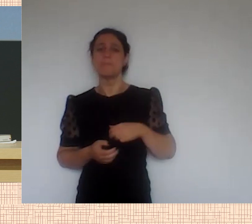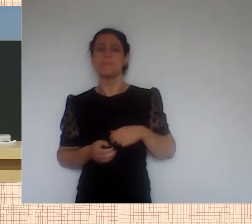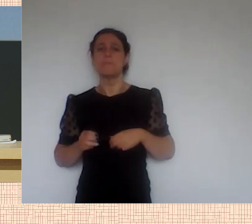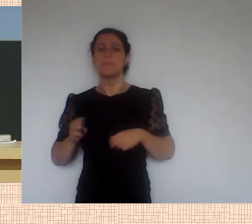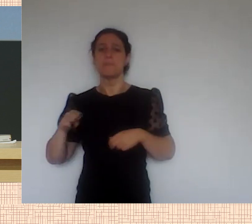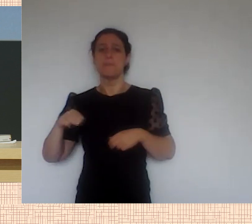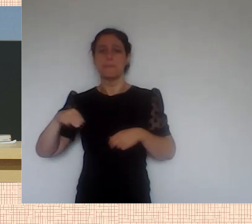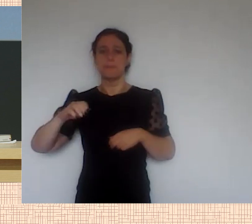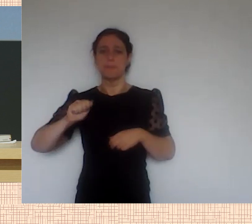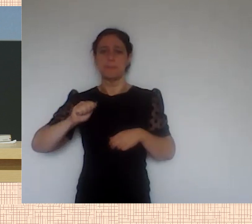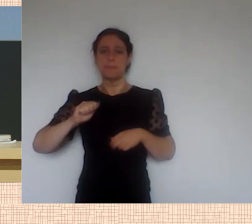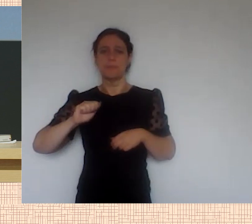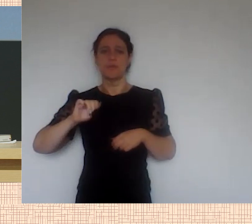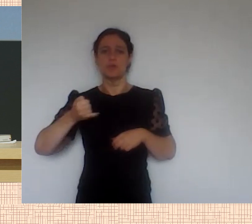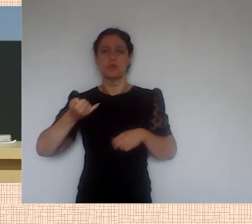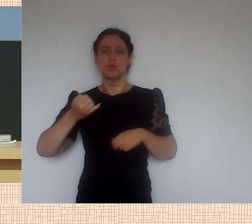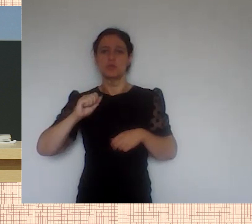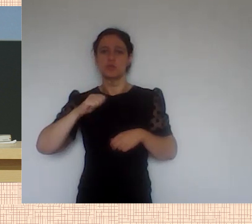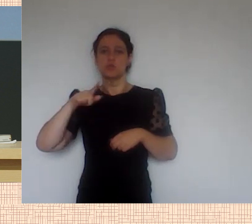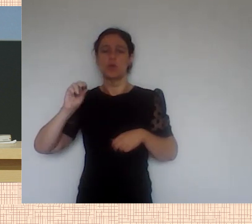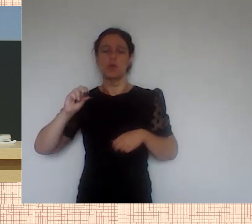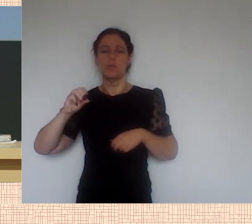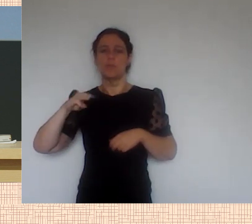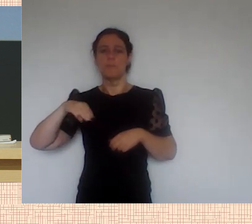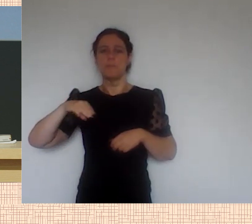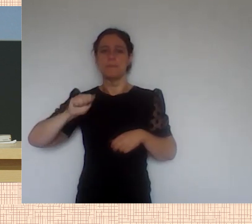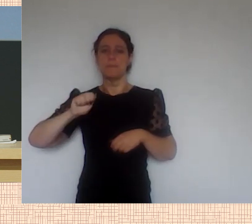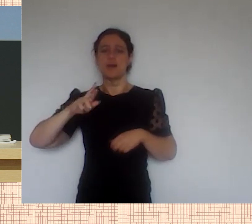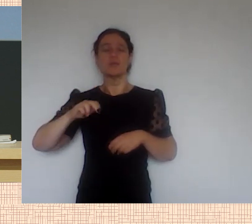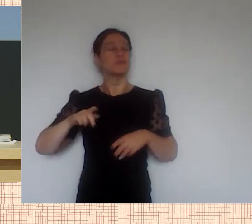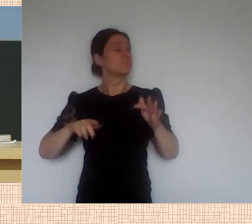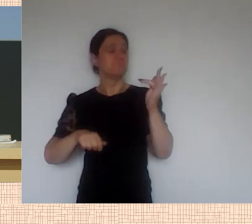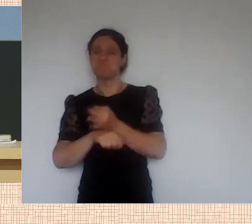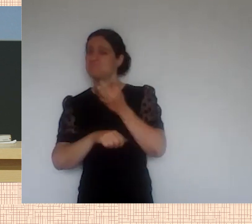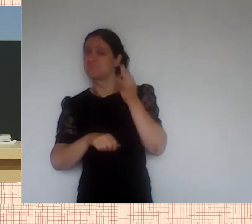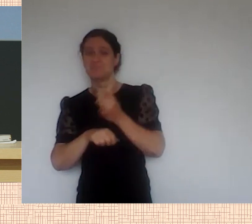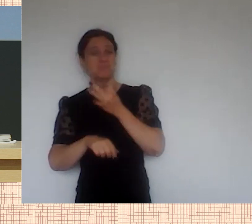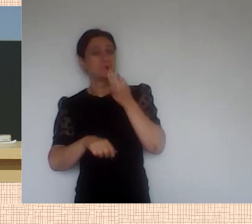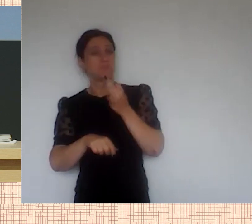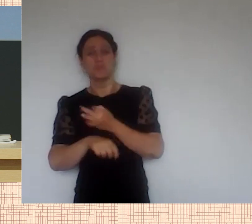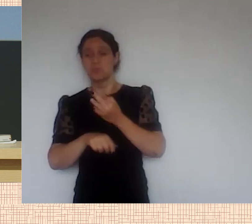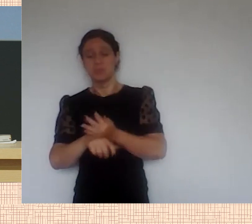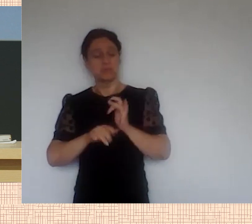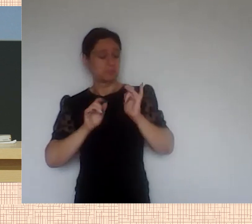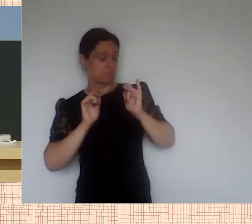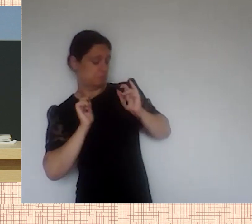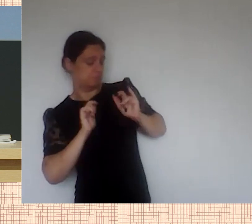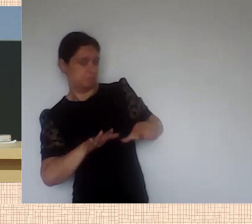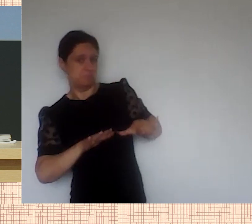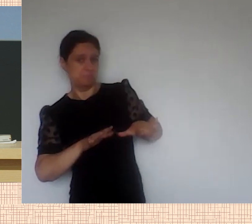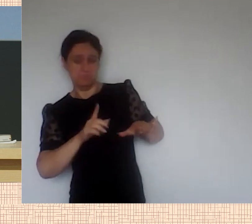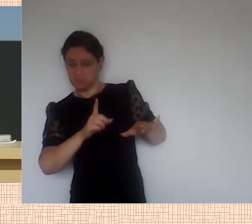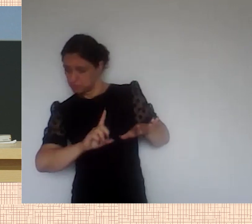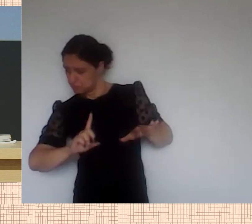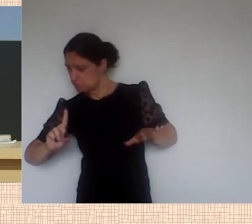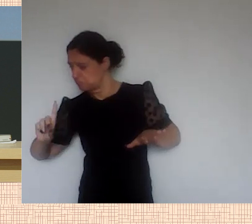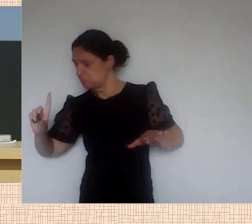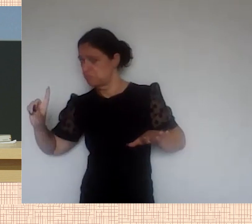a viagem toda, de naufrágio, não sei o que tal, foi embora, foi agarrar a saia da mãe de novo,